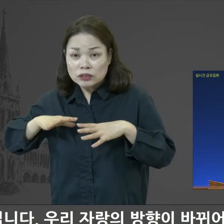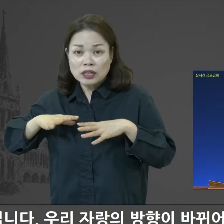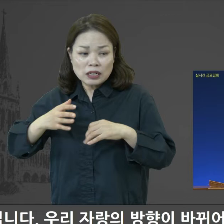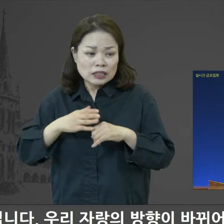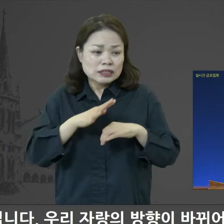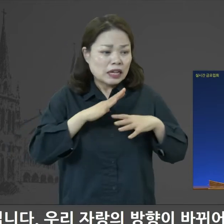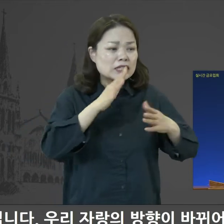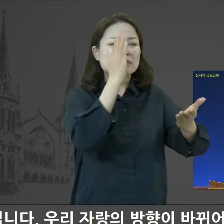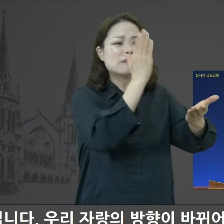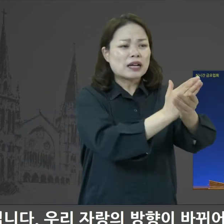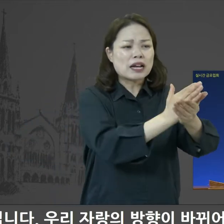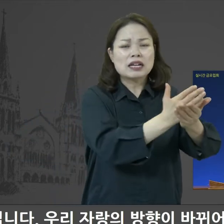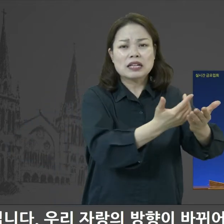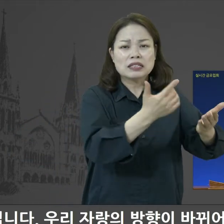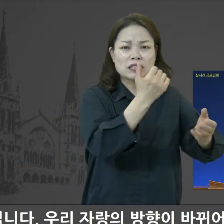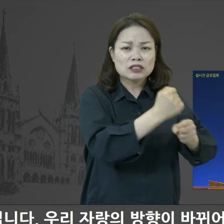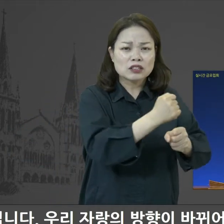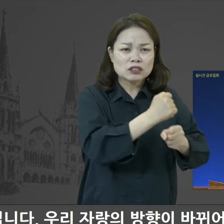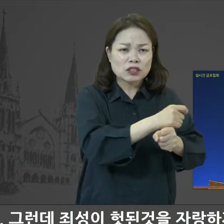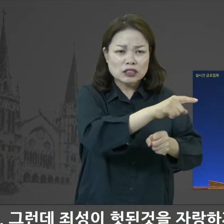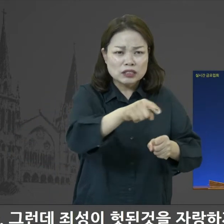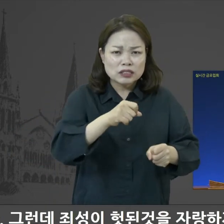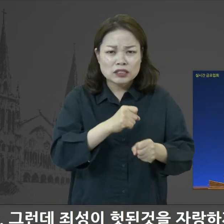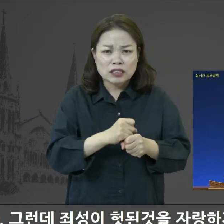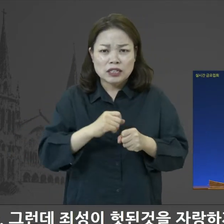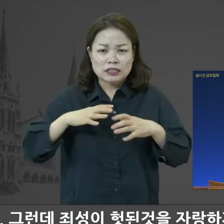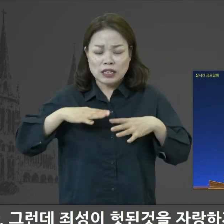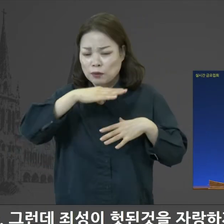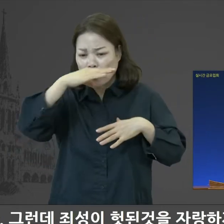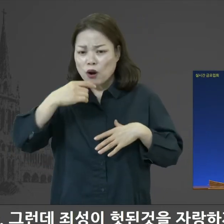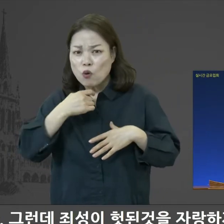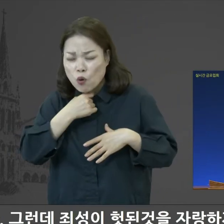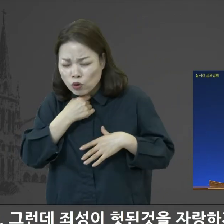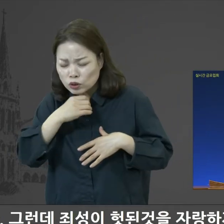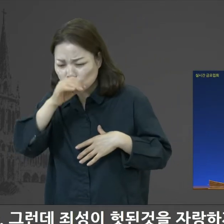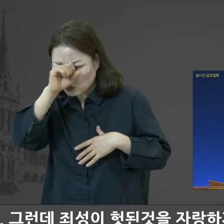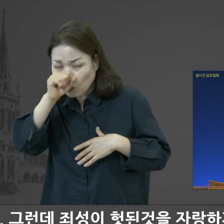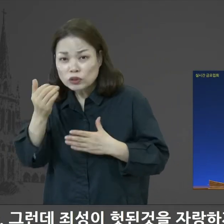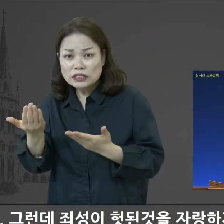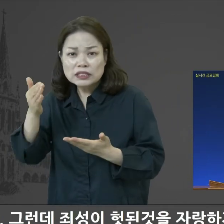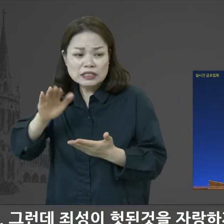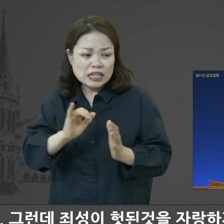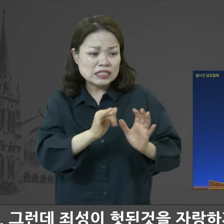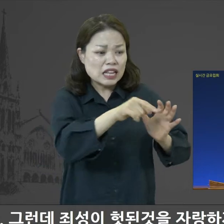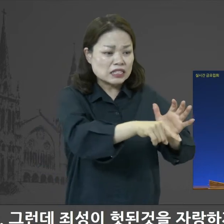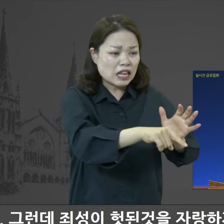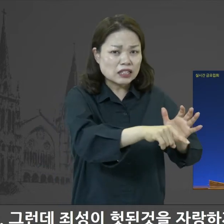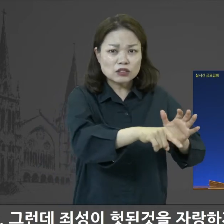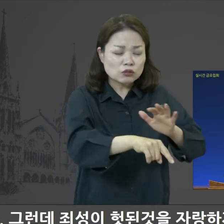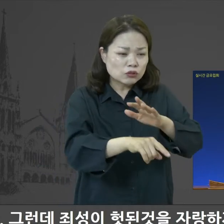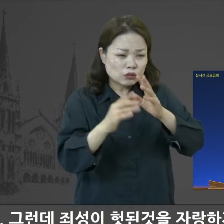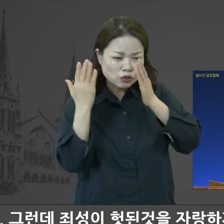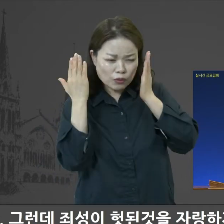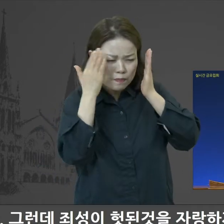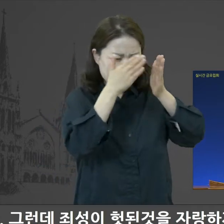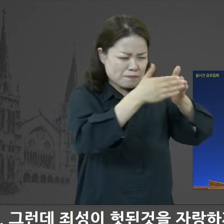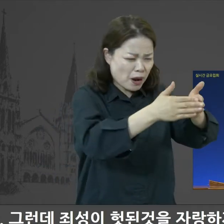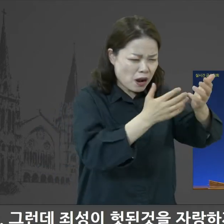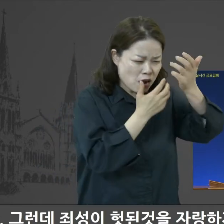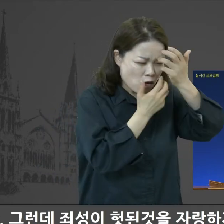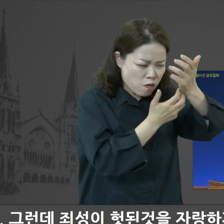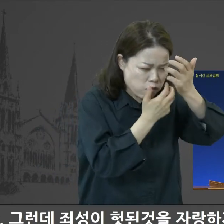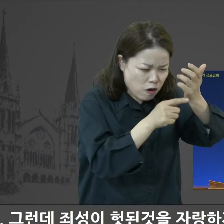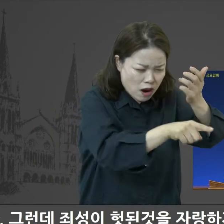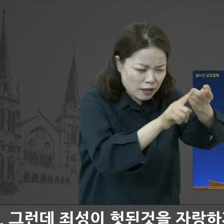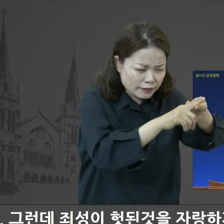자랑하고 자랑하기 위해서 그것을 추구하는 것이 바른 것일 때에는 참 좋은 일인데, 세상의 것에 우리가 눈을 돌리고 세상의 것을